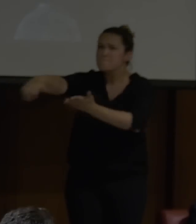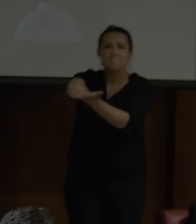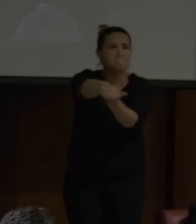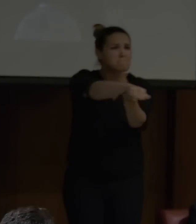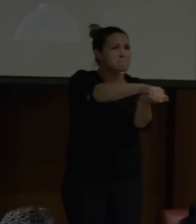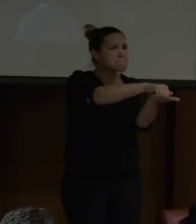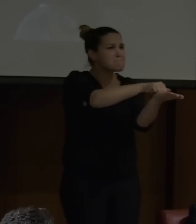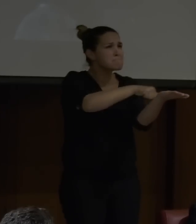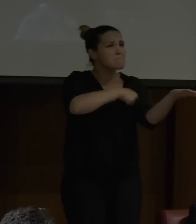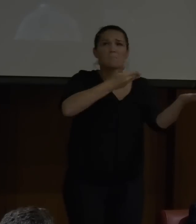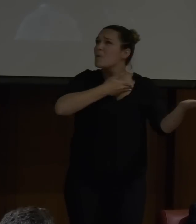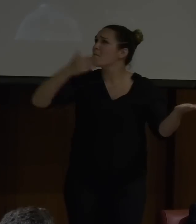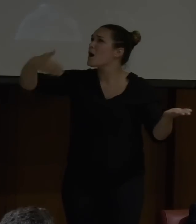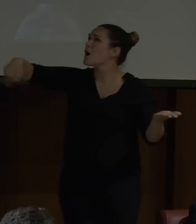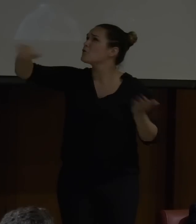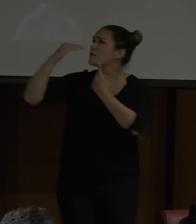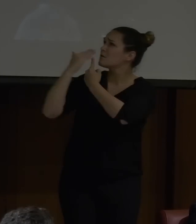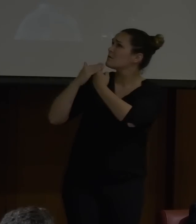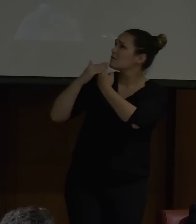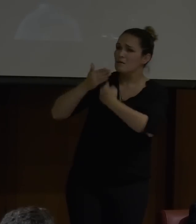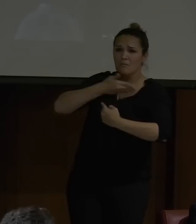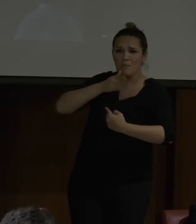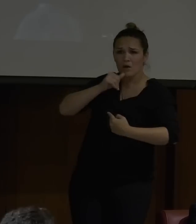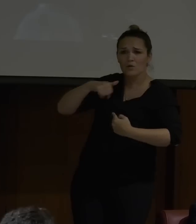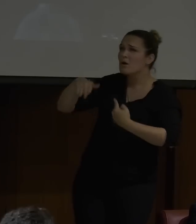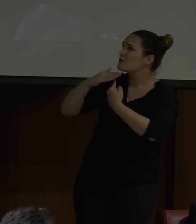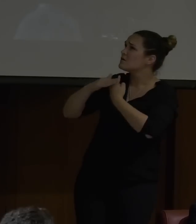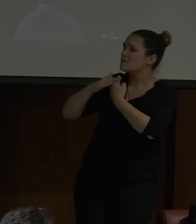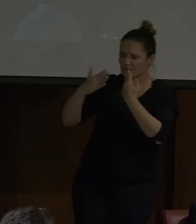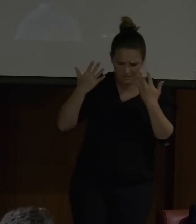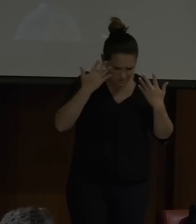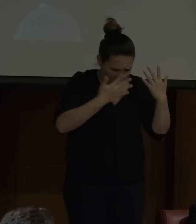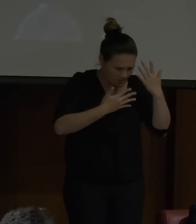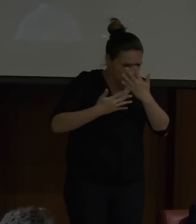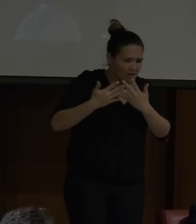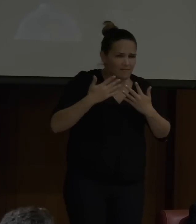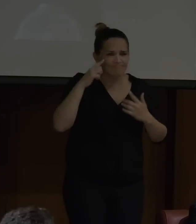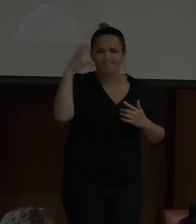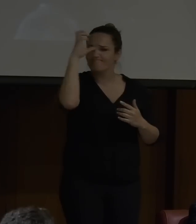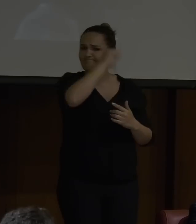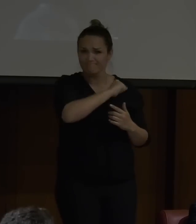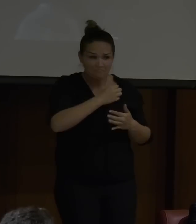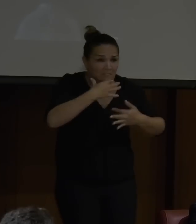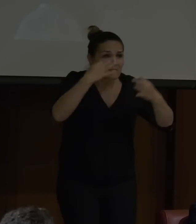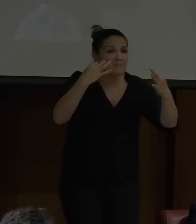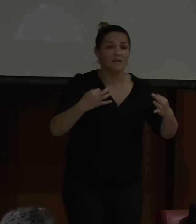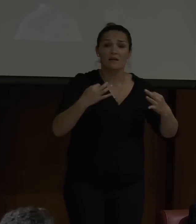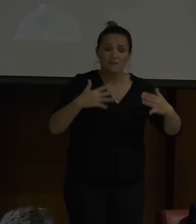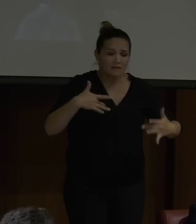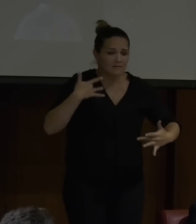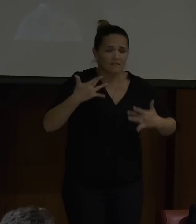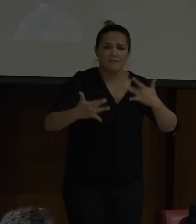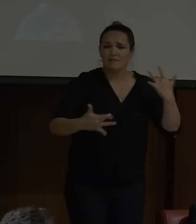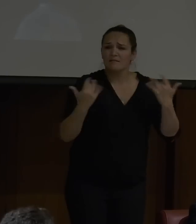madre lo abandona y no lo vuelve a acariciar, entonces quedo sabiendo que en el desierto el placer y la